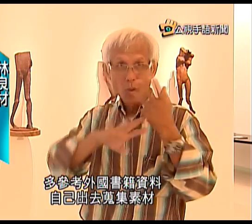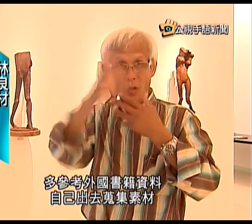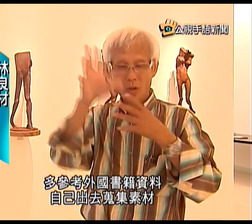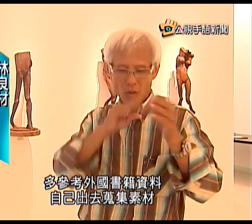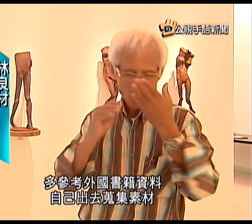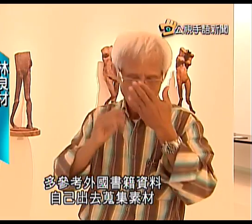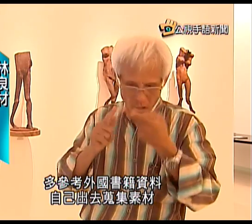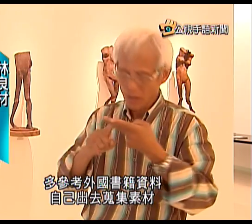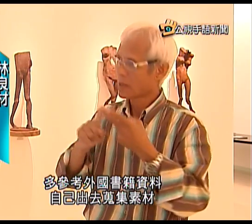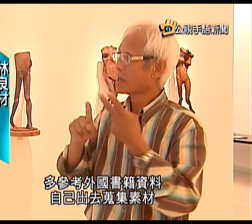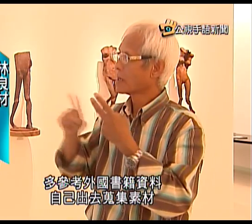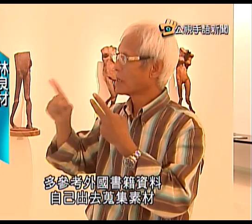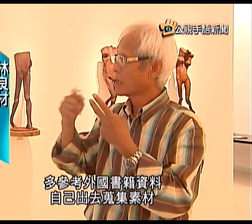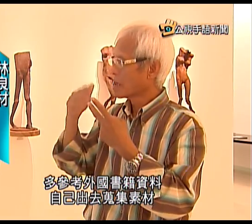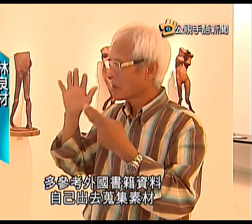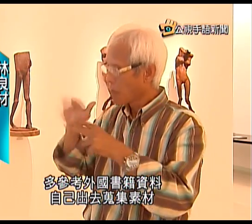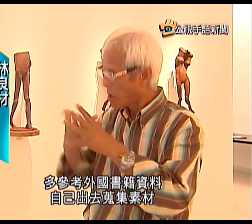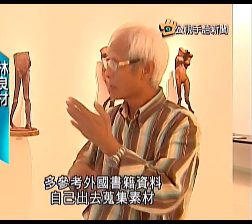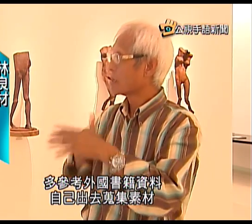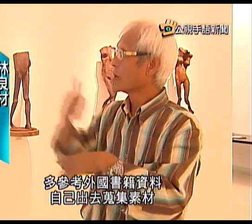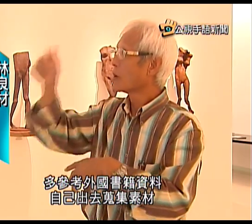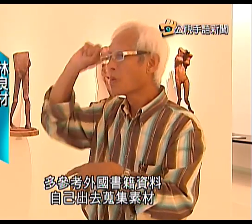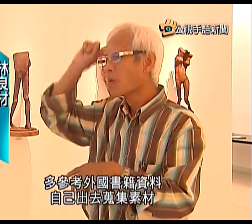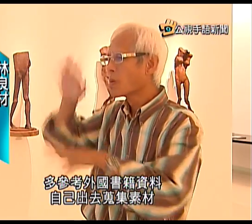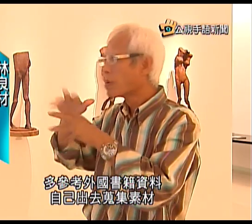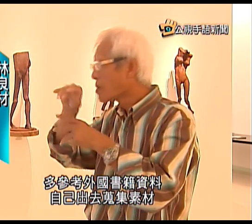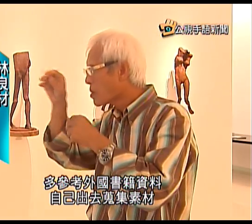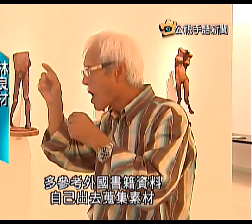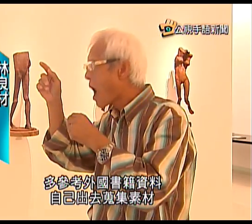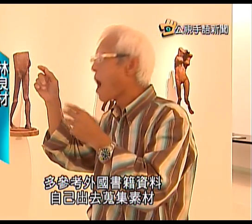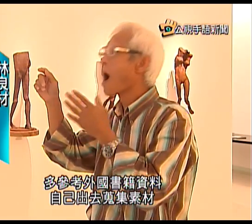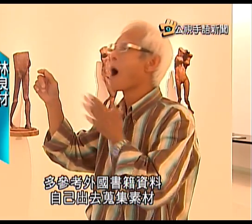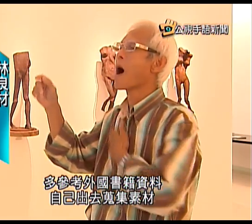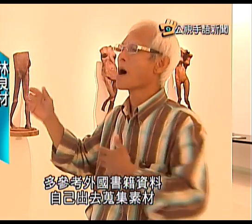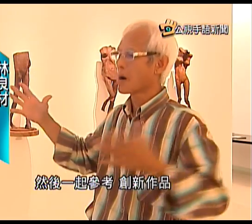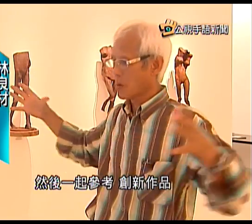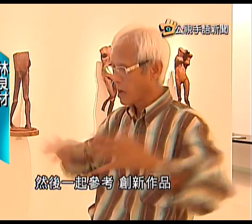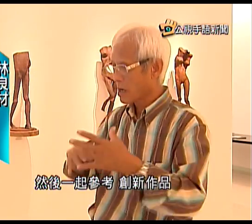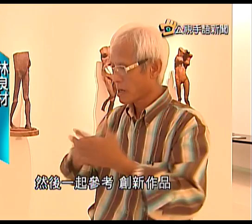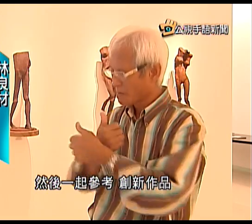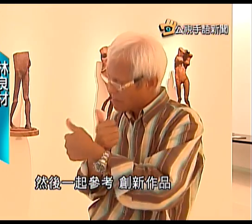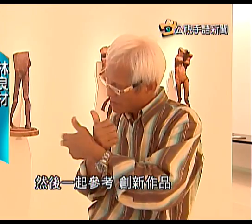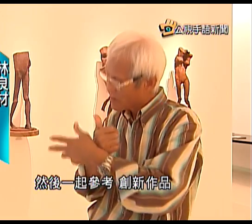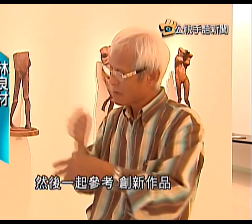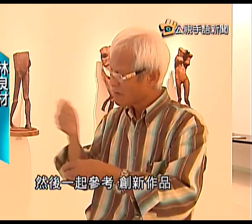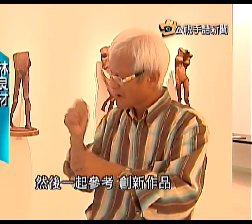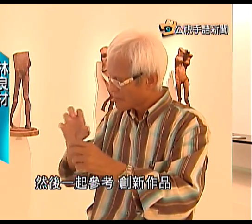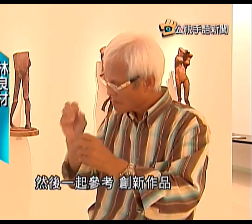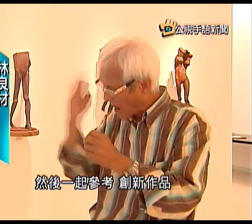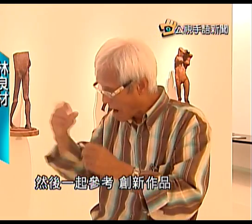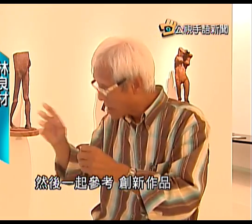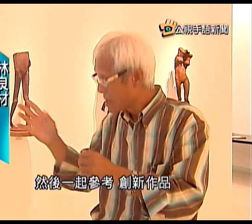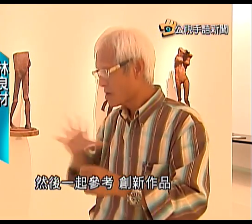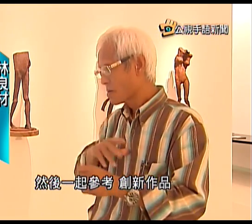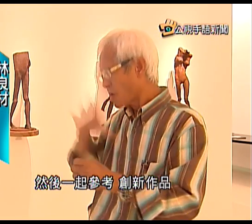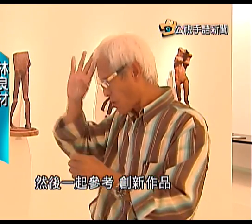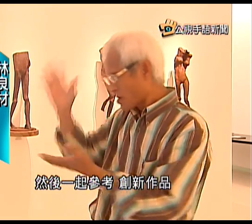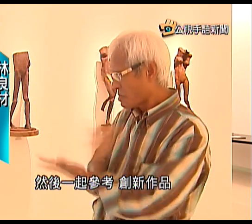书籍资料，自己出去搜集素材，然后一起参考创新作品，